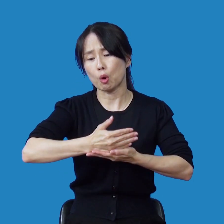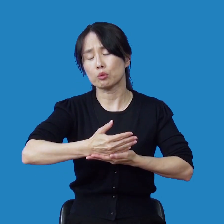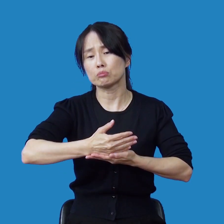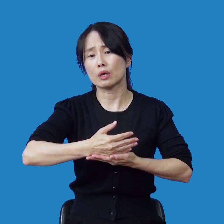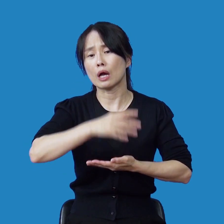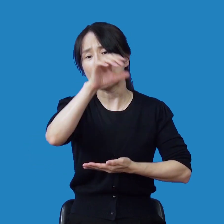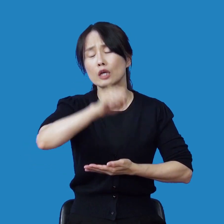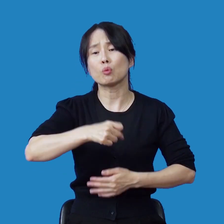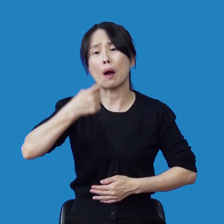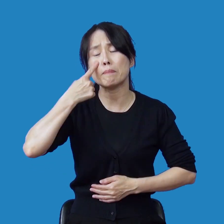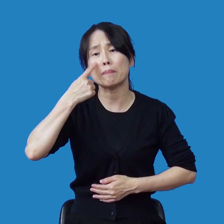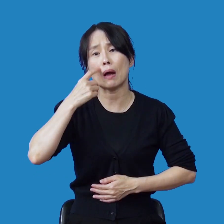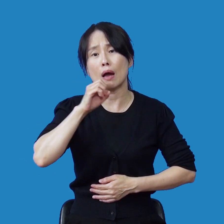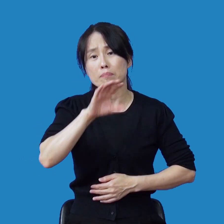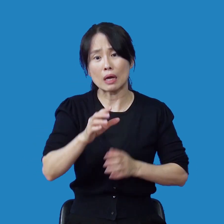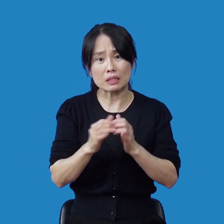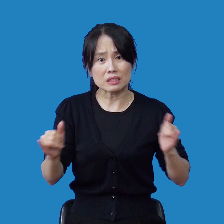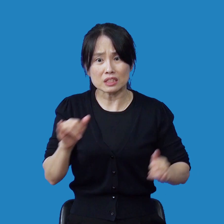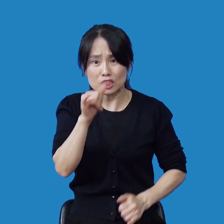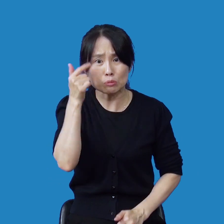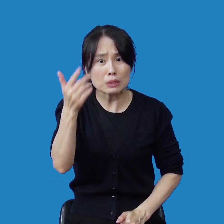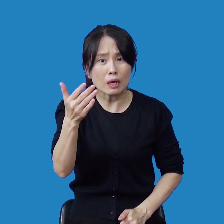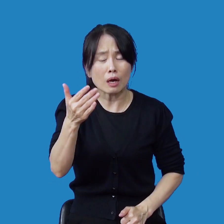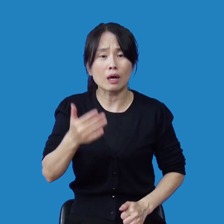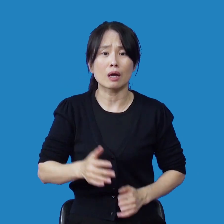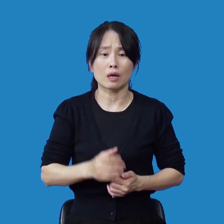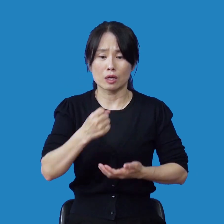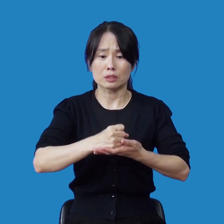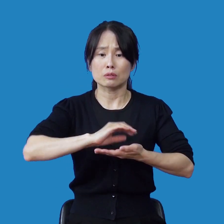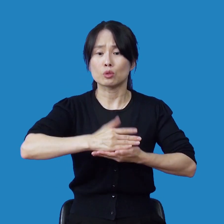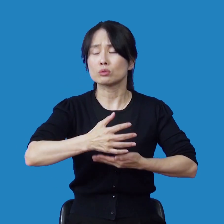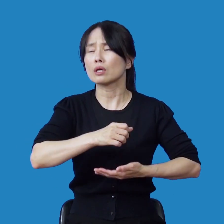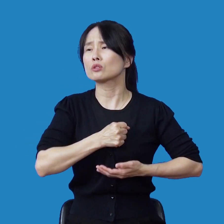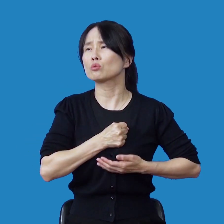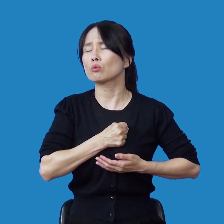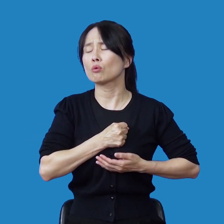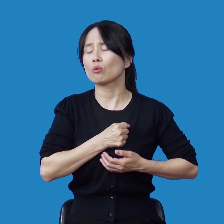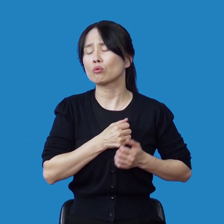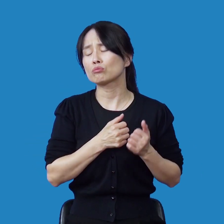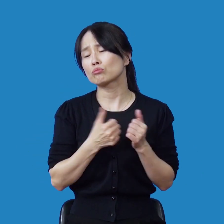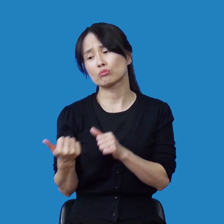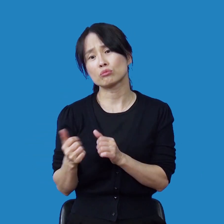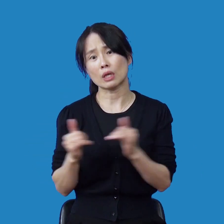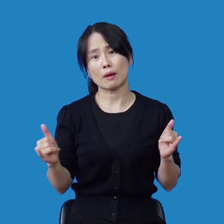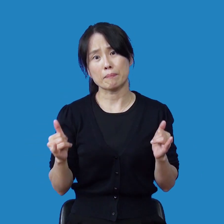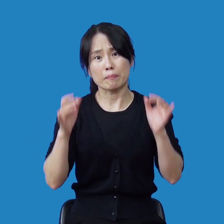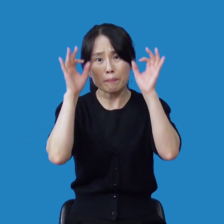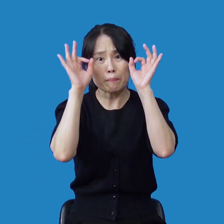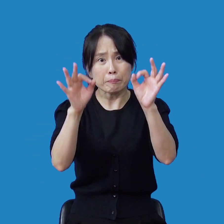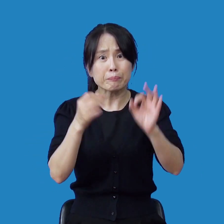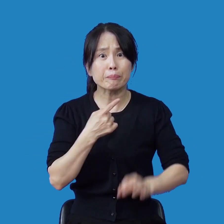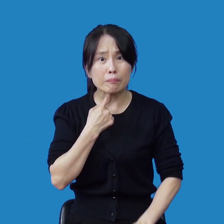봐라. 그래서 그것 품에 안고 흐뭇하게 죽는 사람 봤습니까?